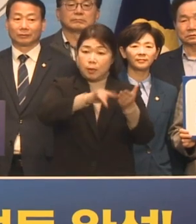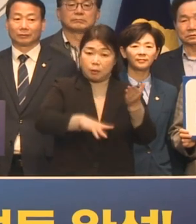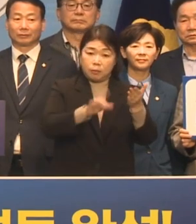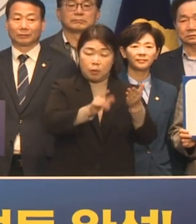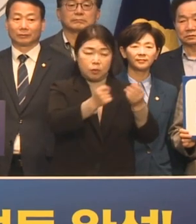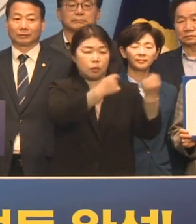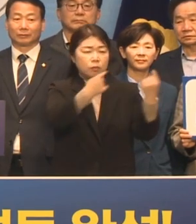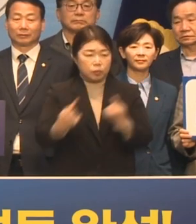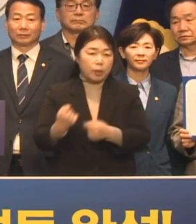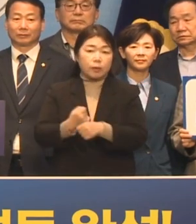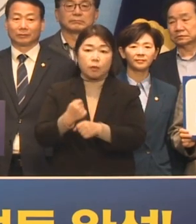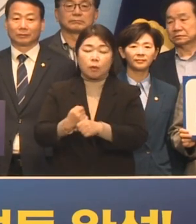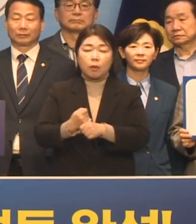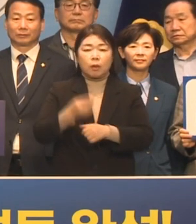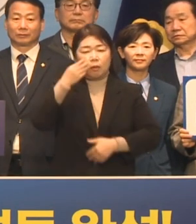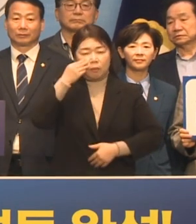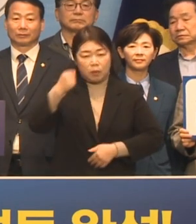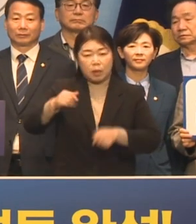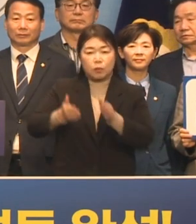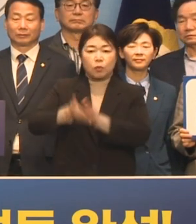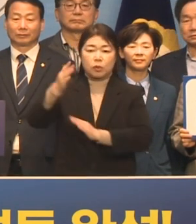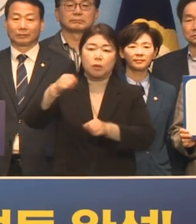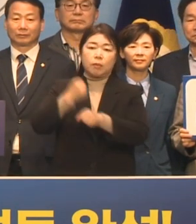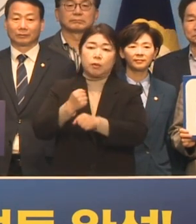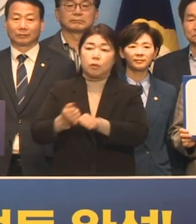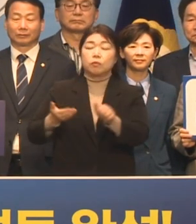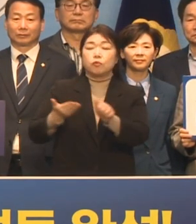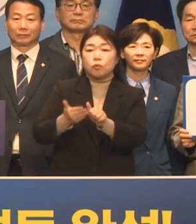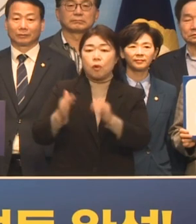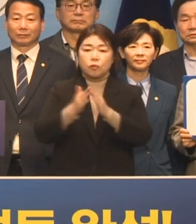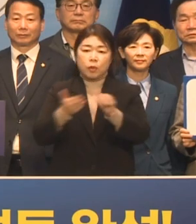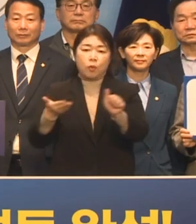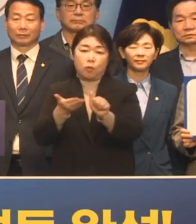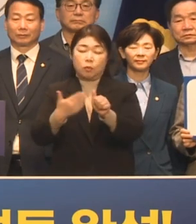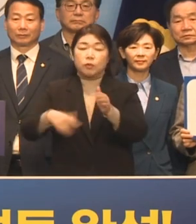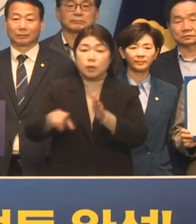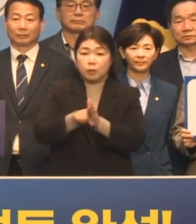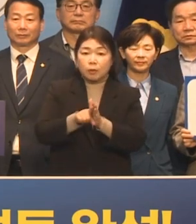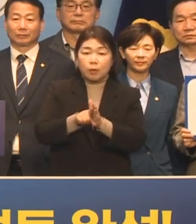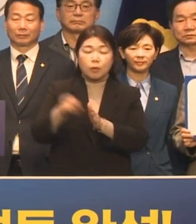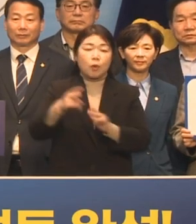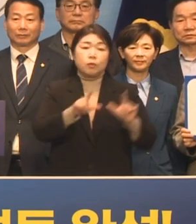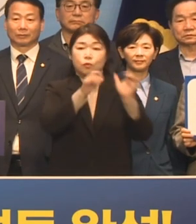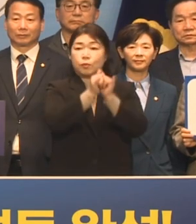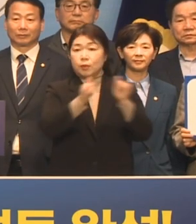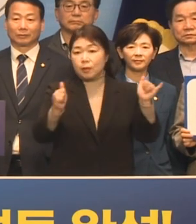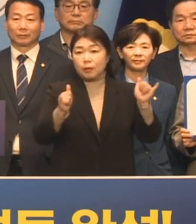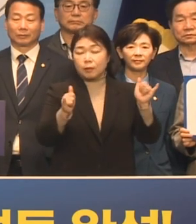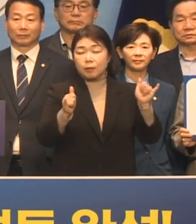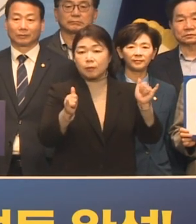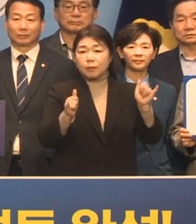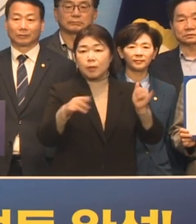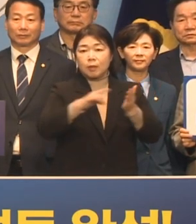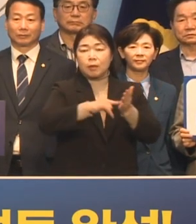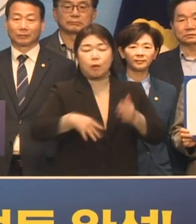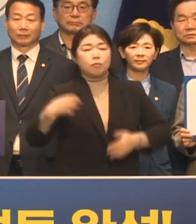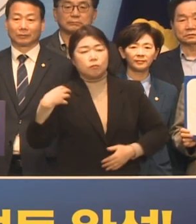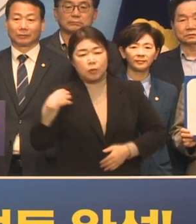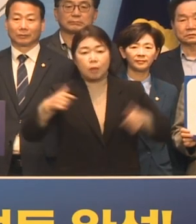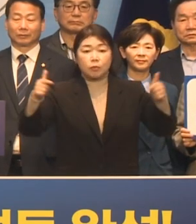완화해 원활한 도심주택 공급과 주민의 세금 부담 경감 두 마리 토끼를 잡겠습니다.